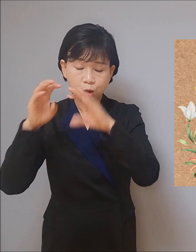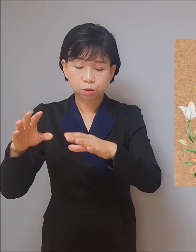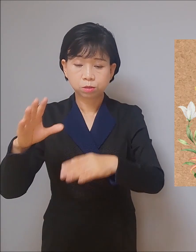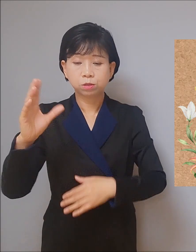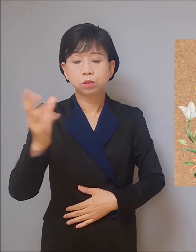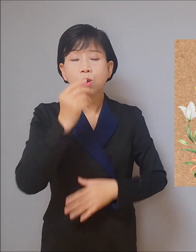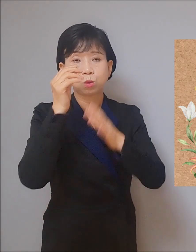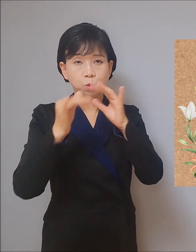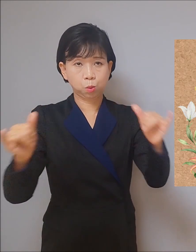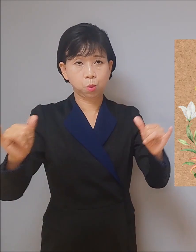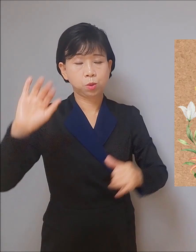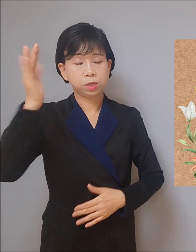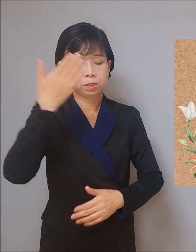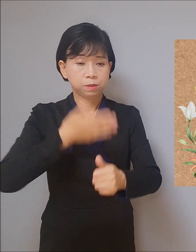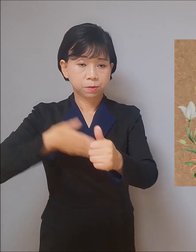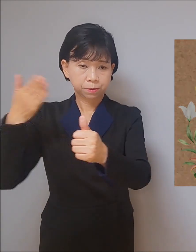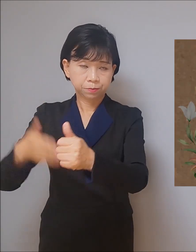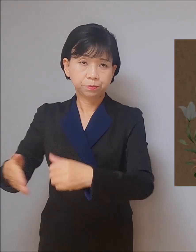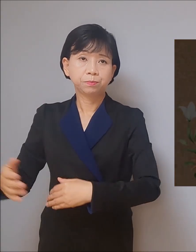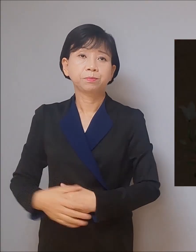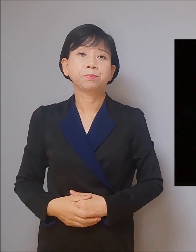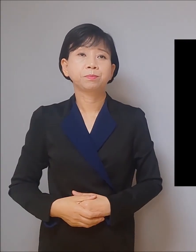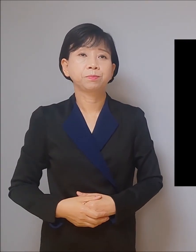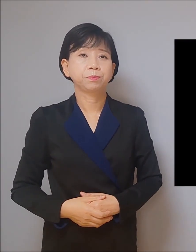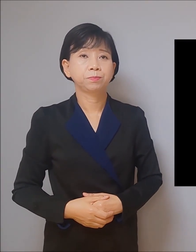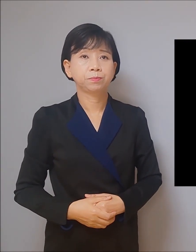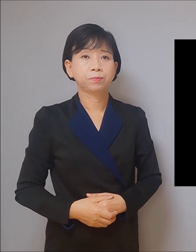나누는 성도님들 되시길 바랍니다.